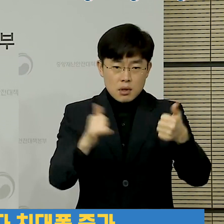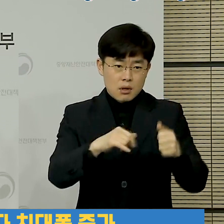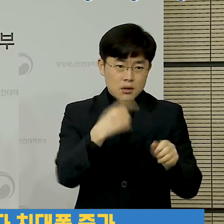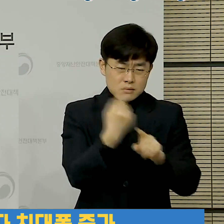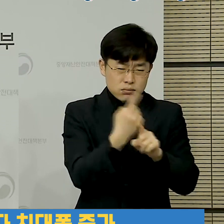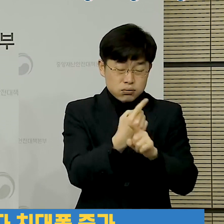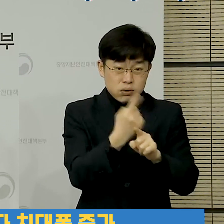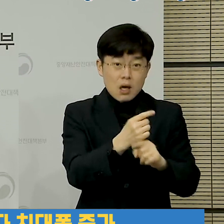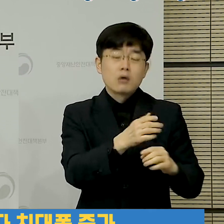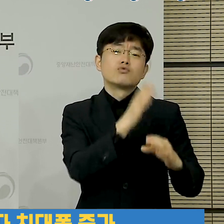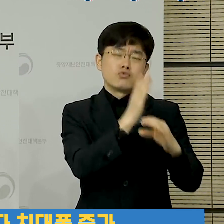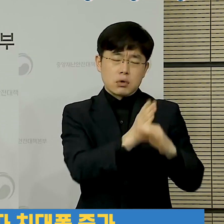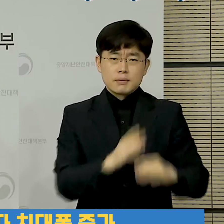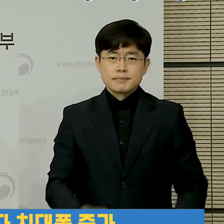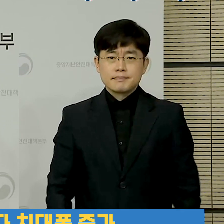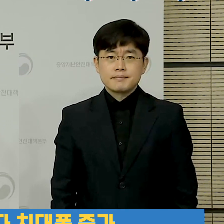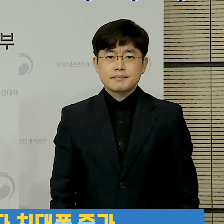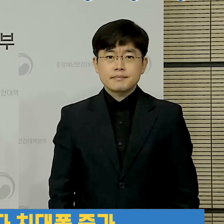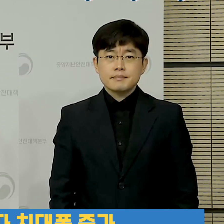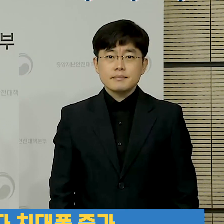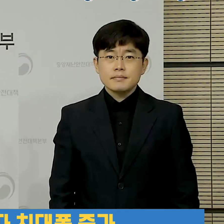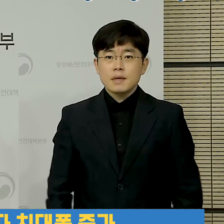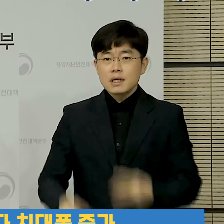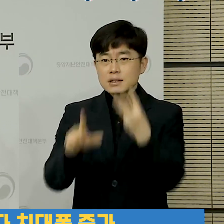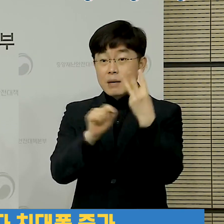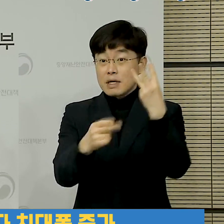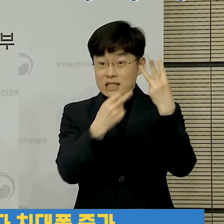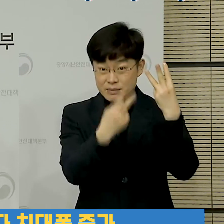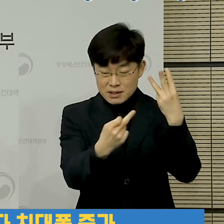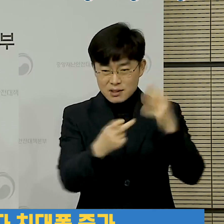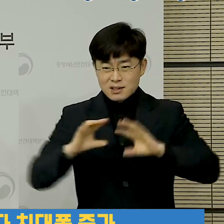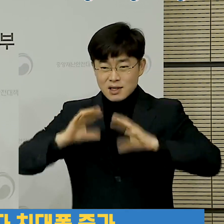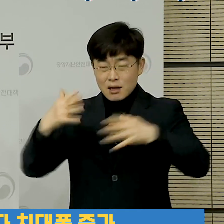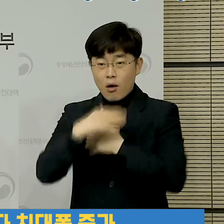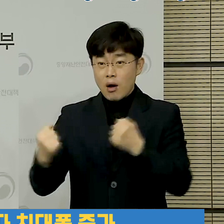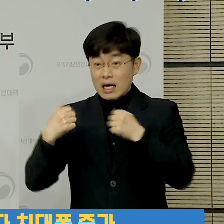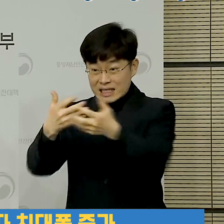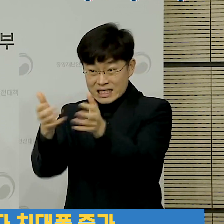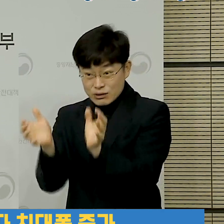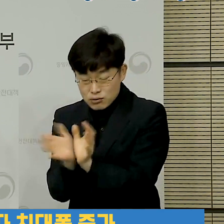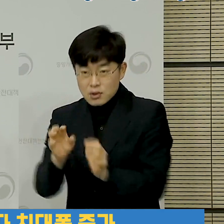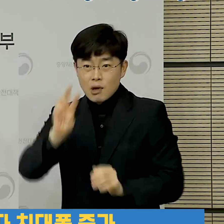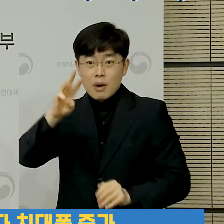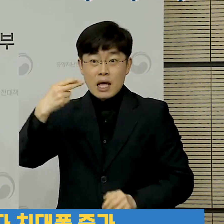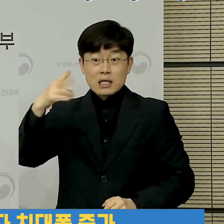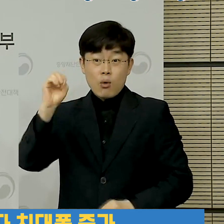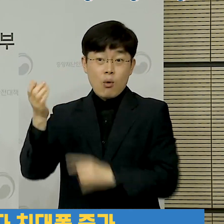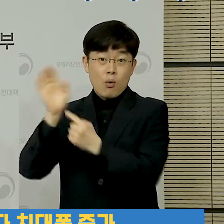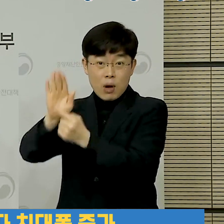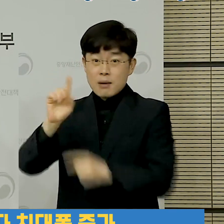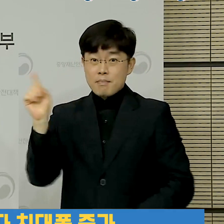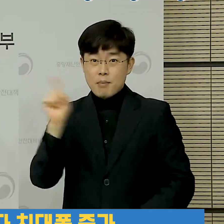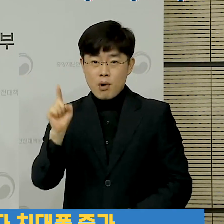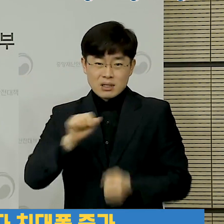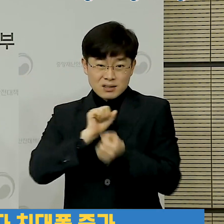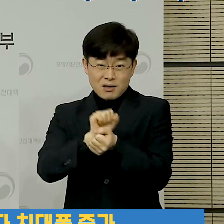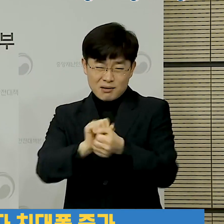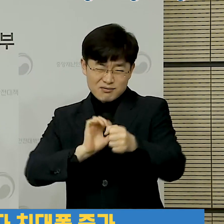7,500명대까지 증가했었습니다. 3월 12일 세계보건기구에서 3월